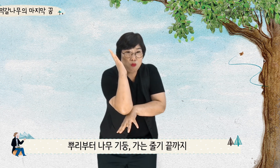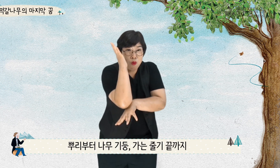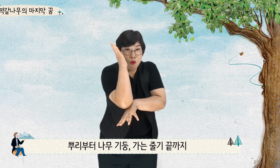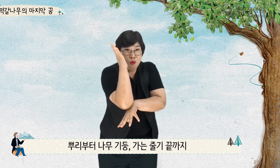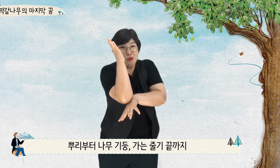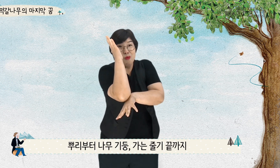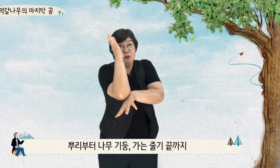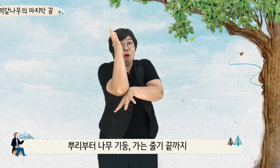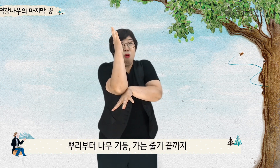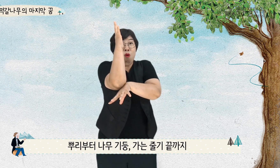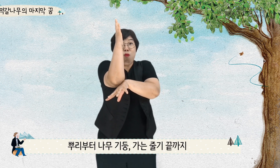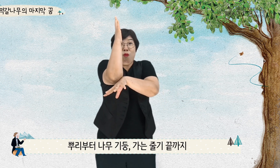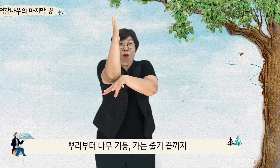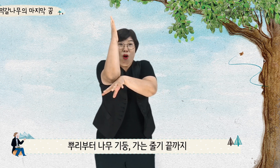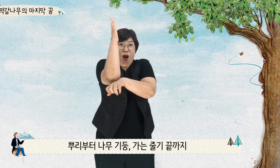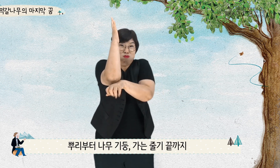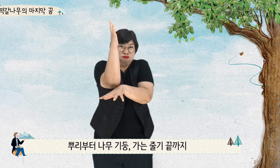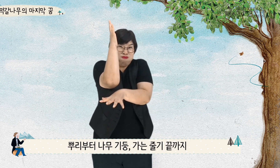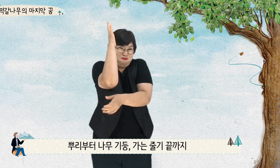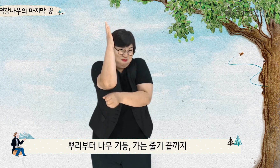뿌리부터 나무 기둥, 가는 줄기 끝까지